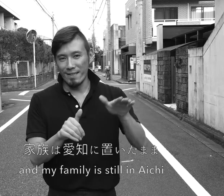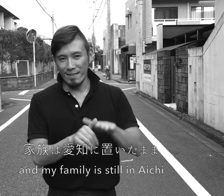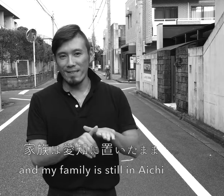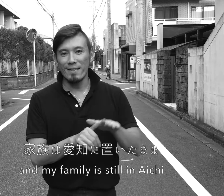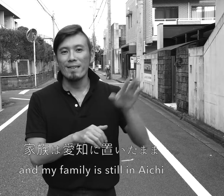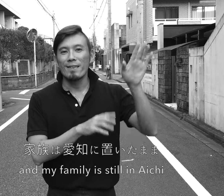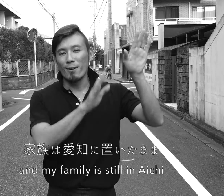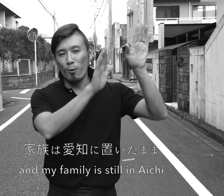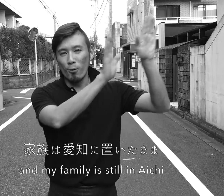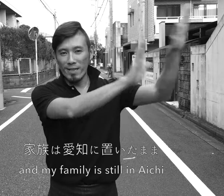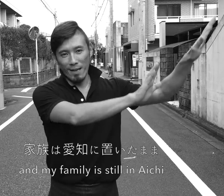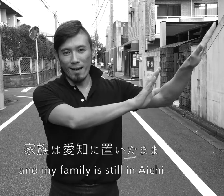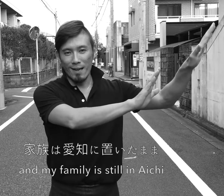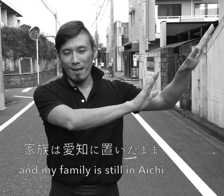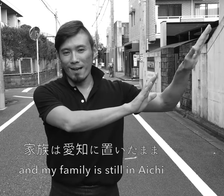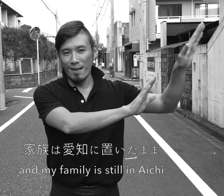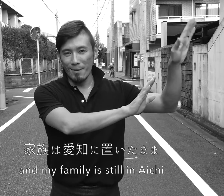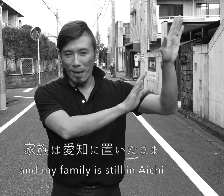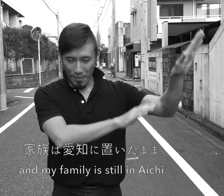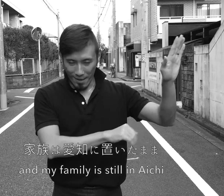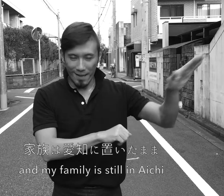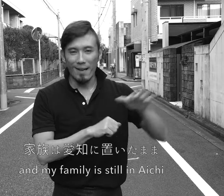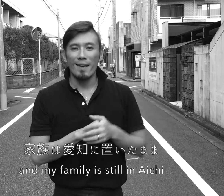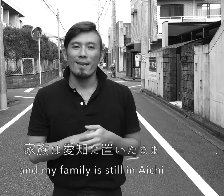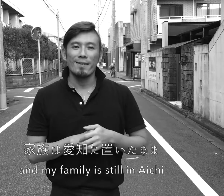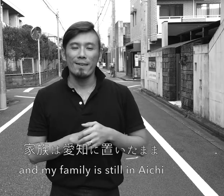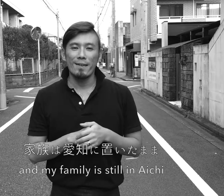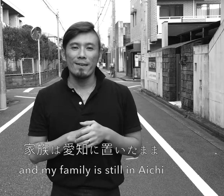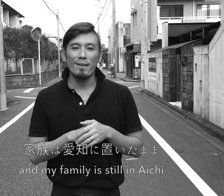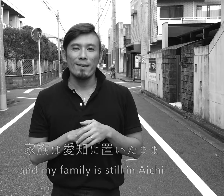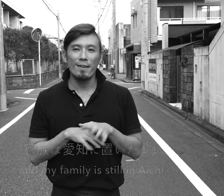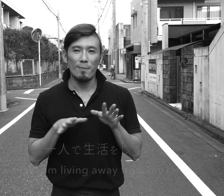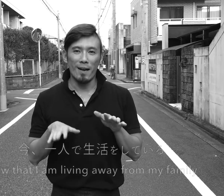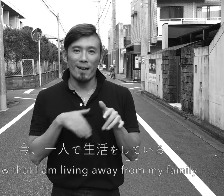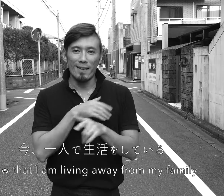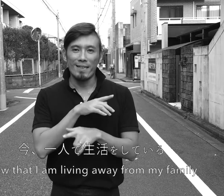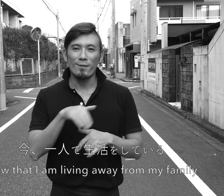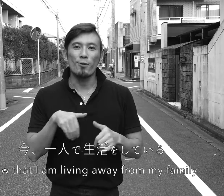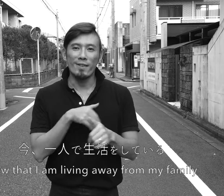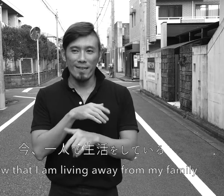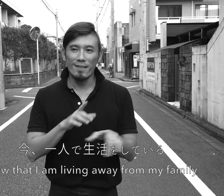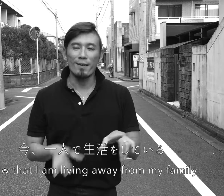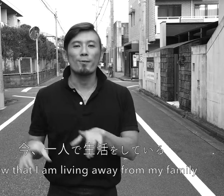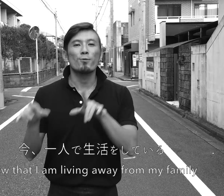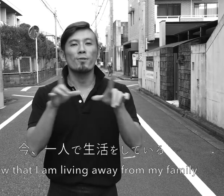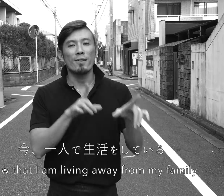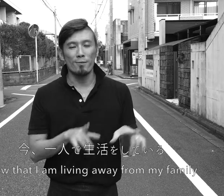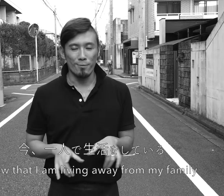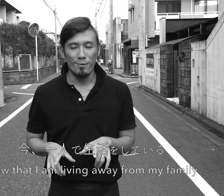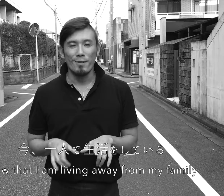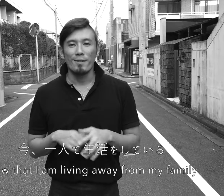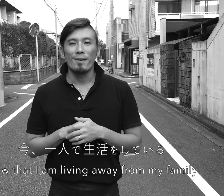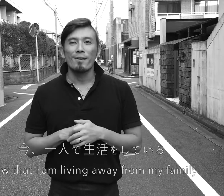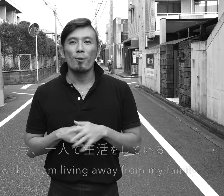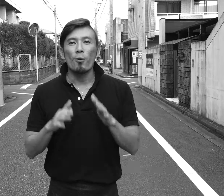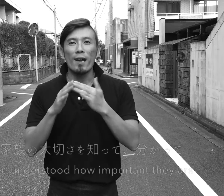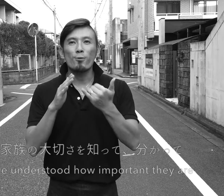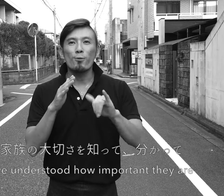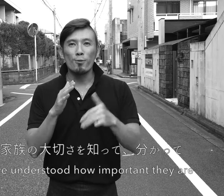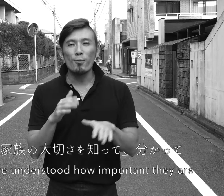に置いたまま、今一人で生活をしている。家族の